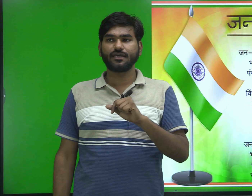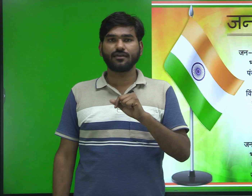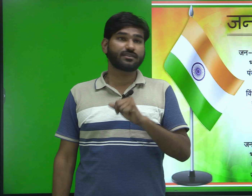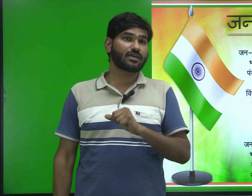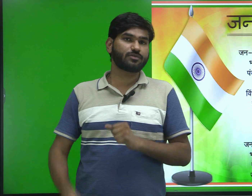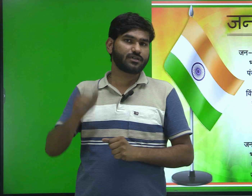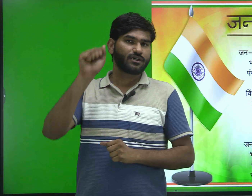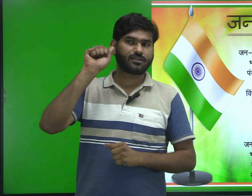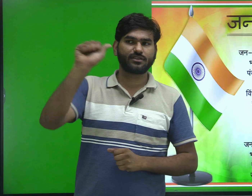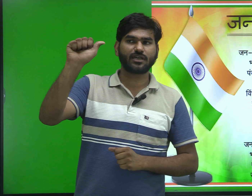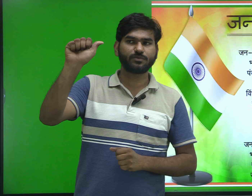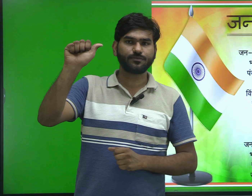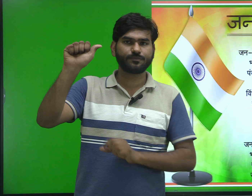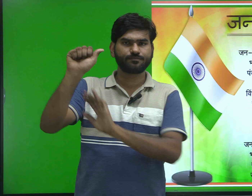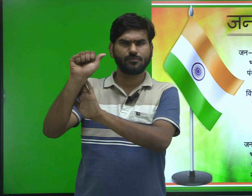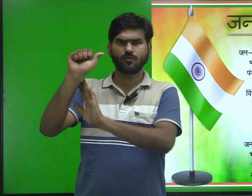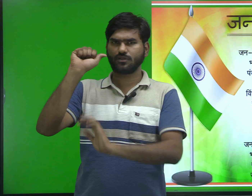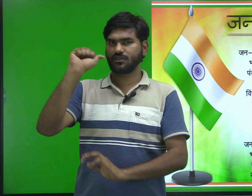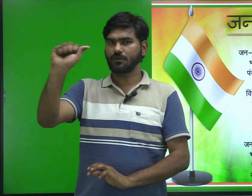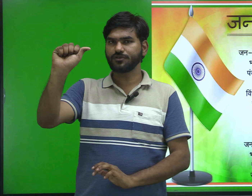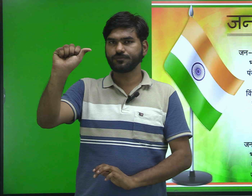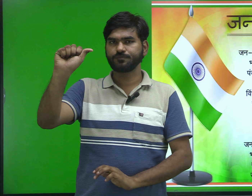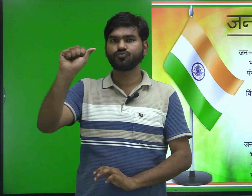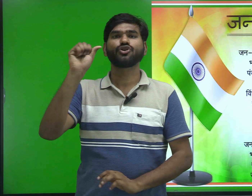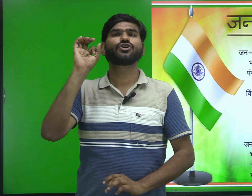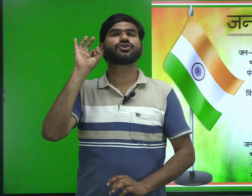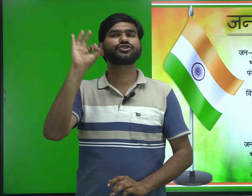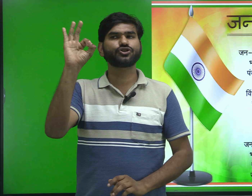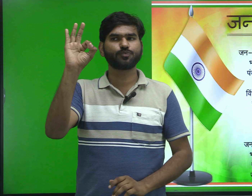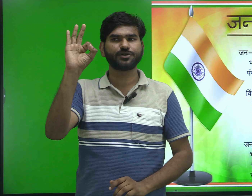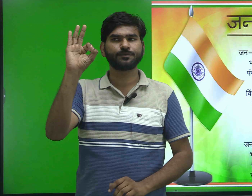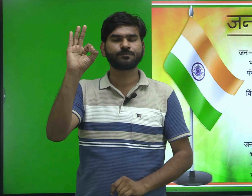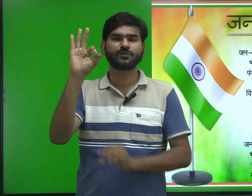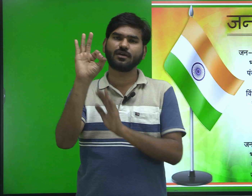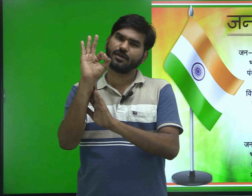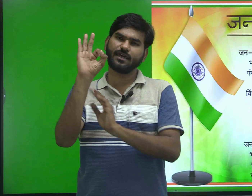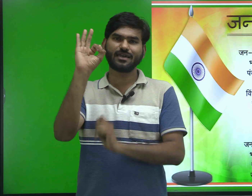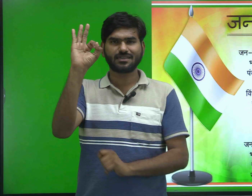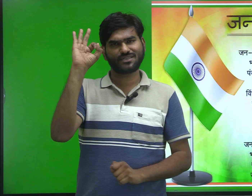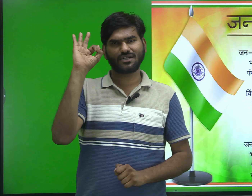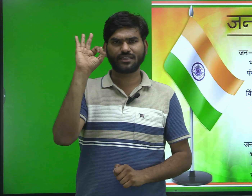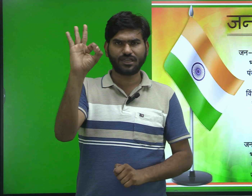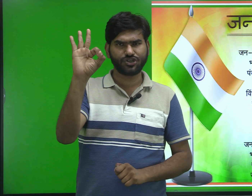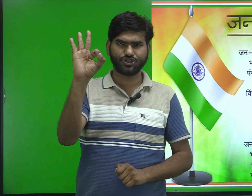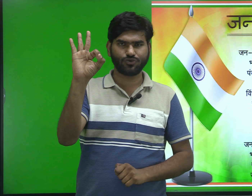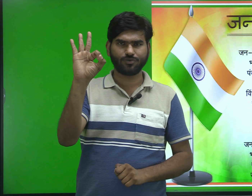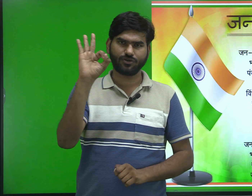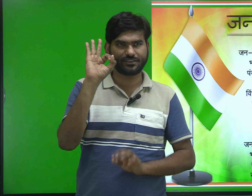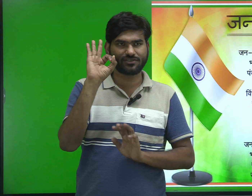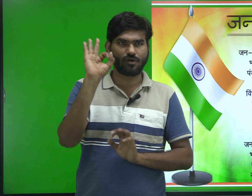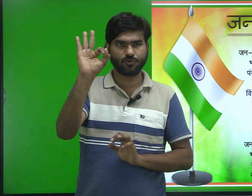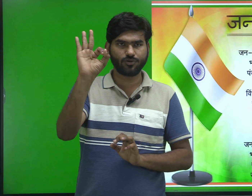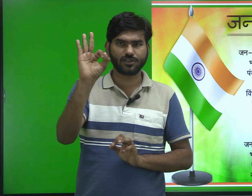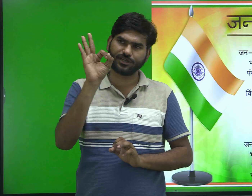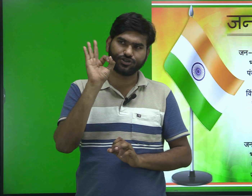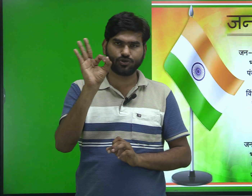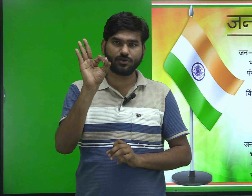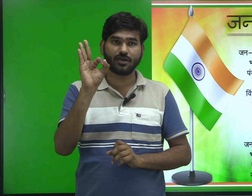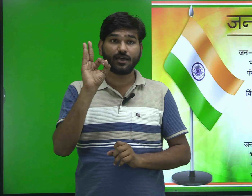तब, तब, बिल्कुल तब शुभ, एक हाथ से करना है शुभ, जैसे वो हम गुड बोलते हैं, शुभ